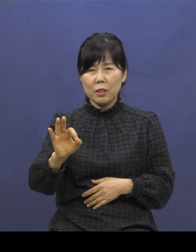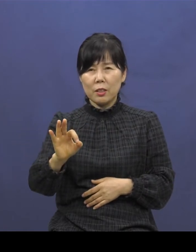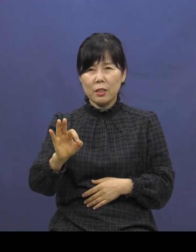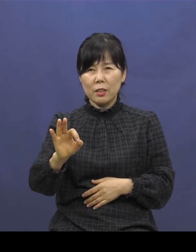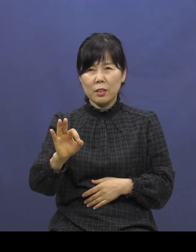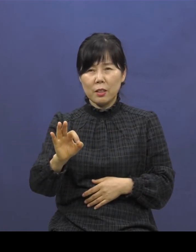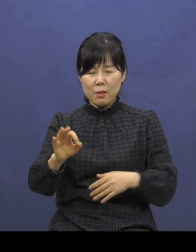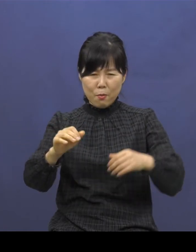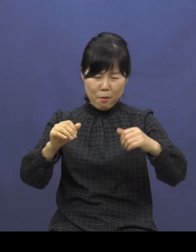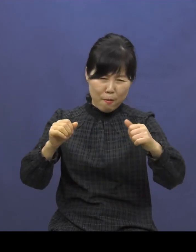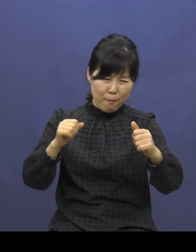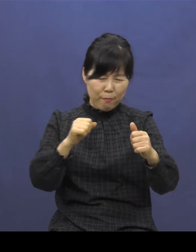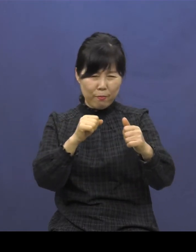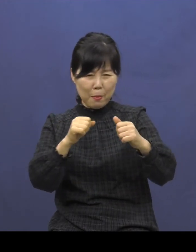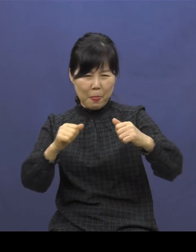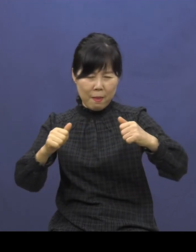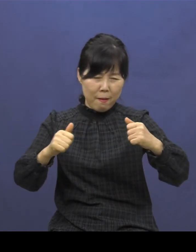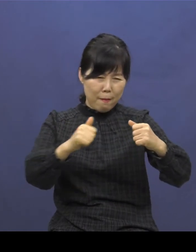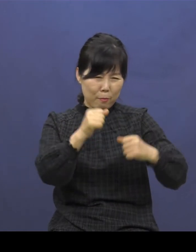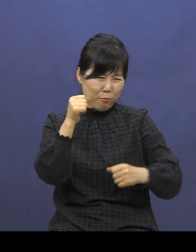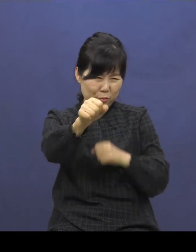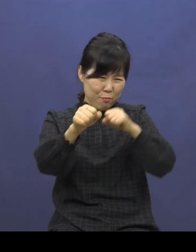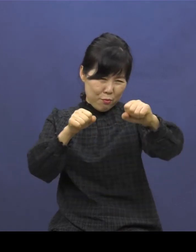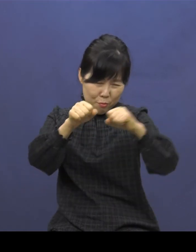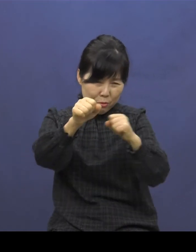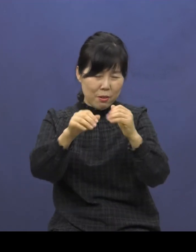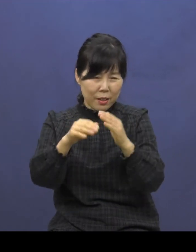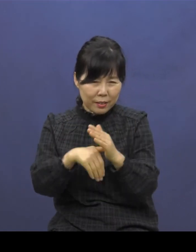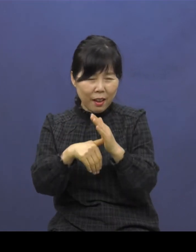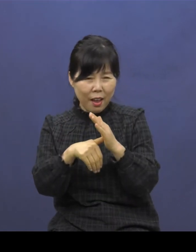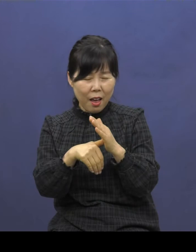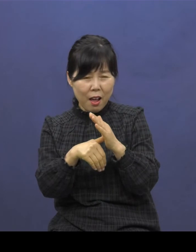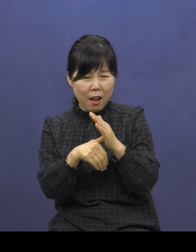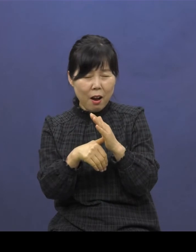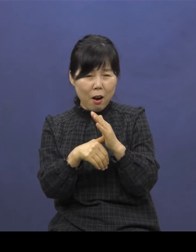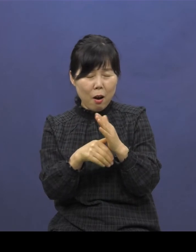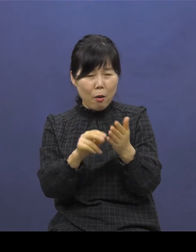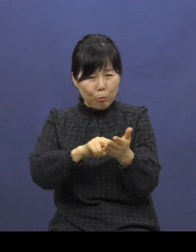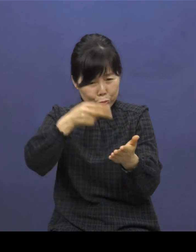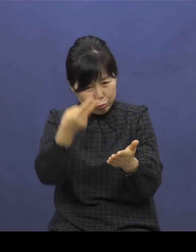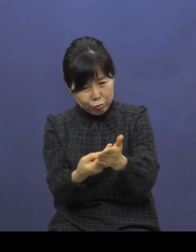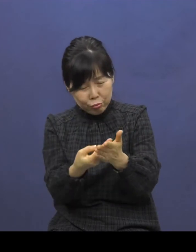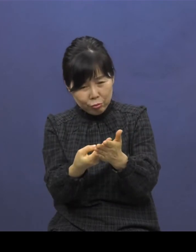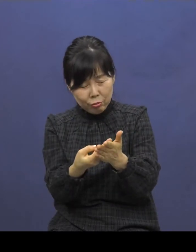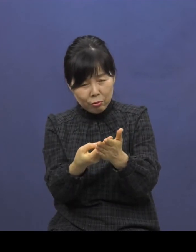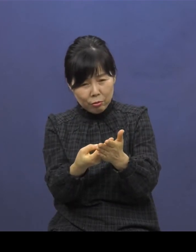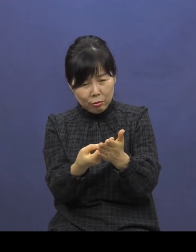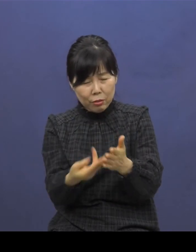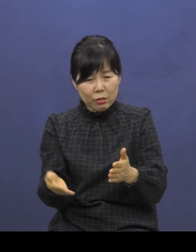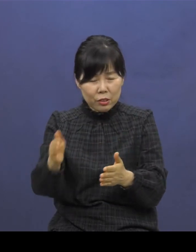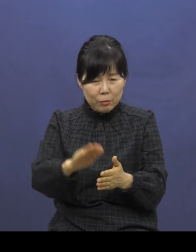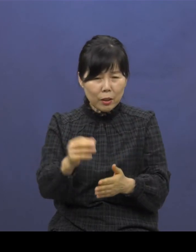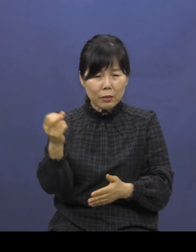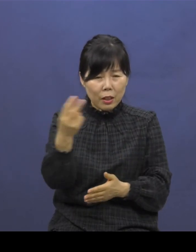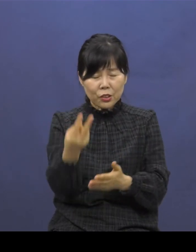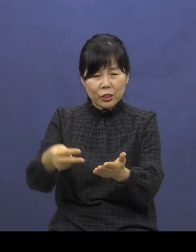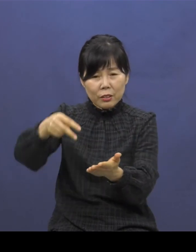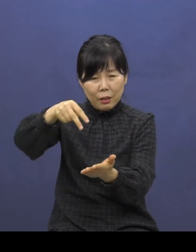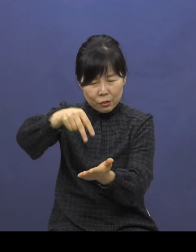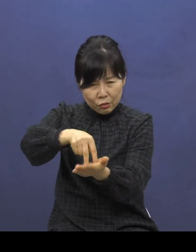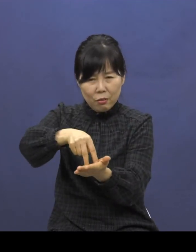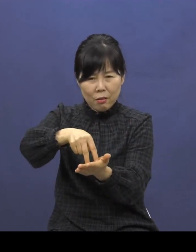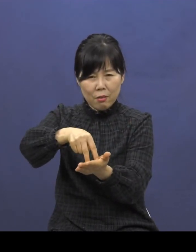때가 있어요. 다운됐습니다. 그런데 그냥 끝나는 게 아니라 다시 일어나서 그 다음에 제일 먼저 하는 일이